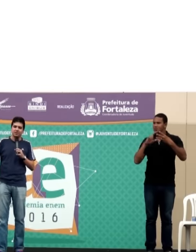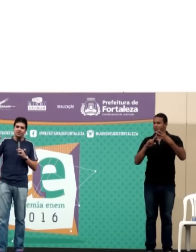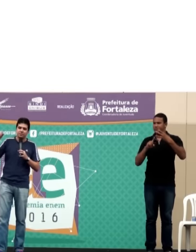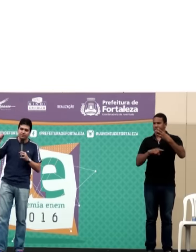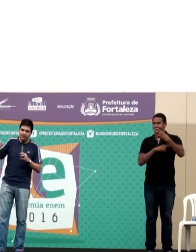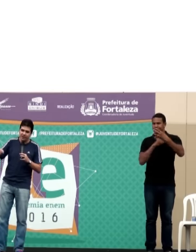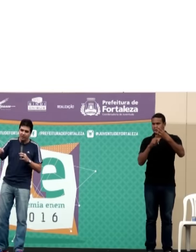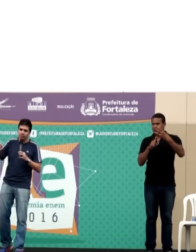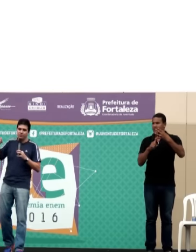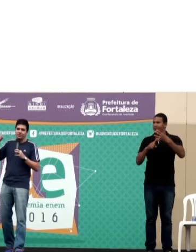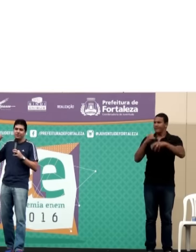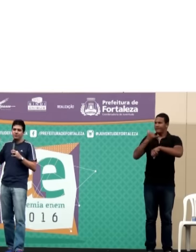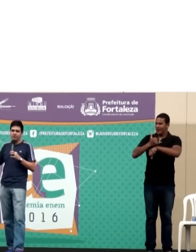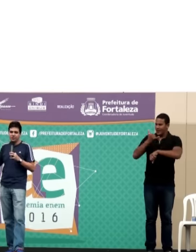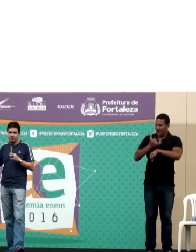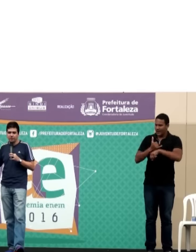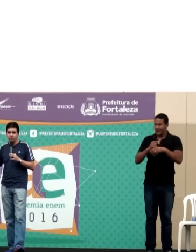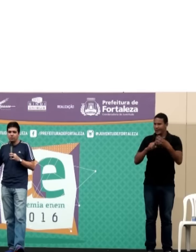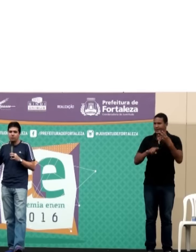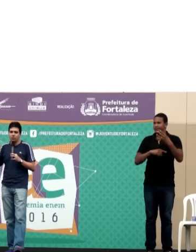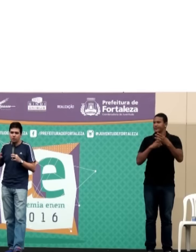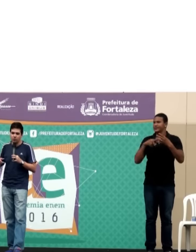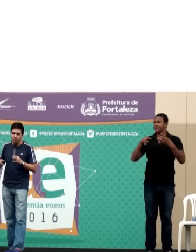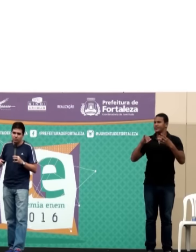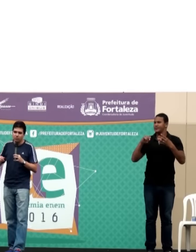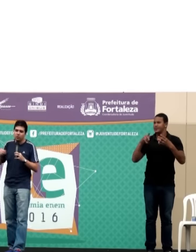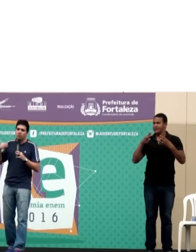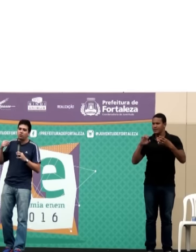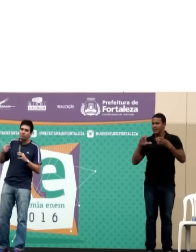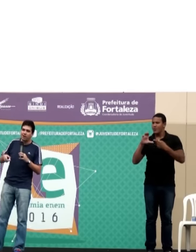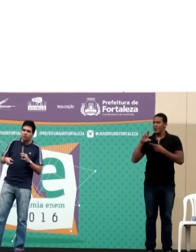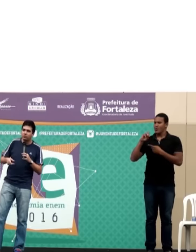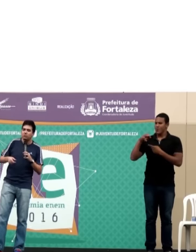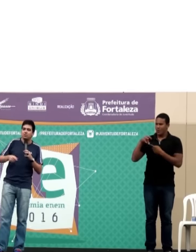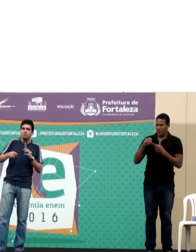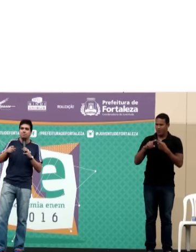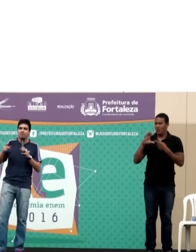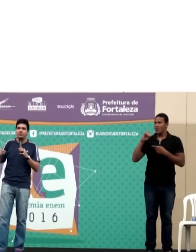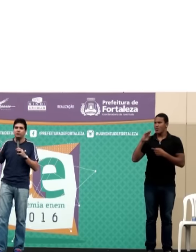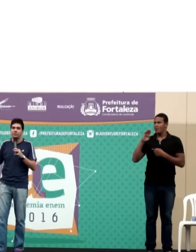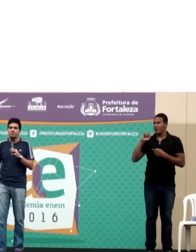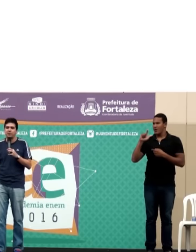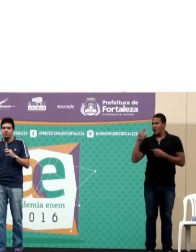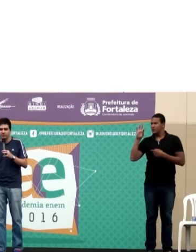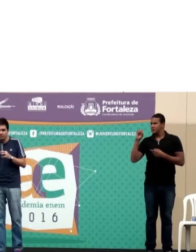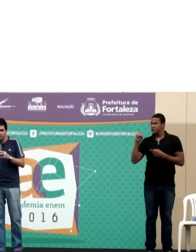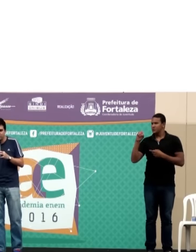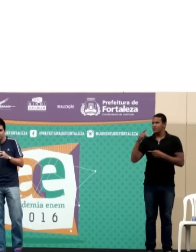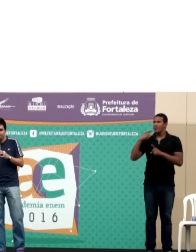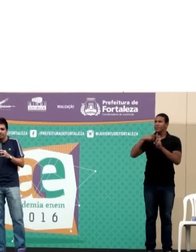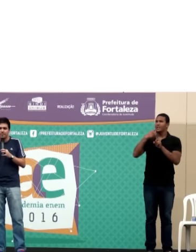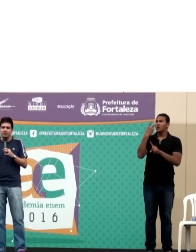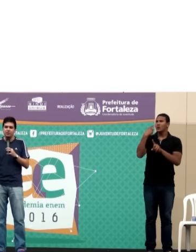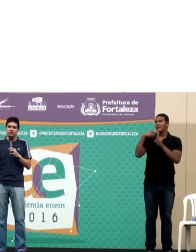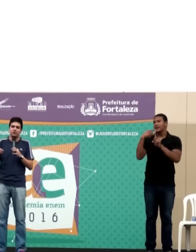3. Ferro, níquel, cromo, cobalto, mais 2 e mais 3.